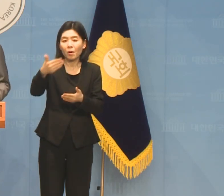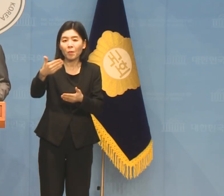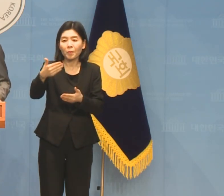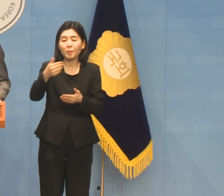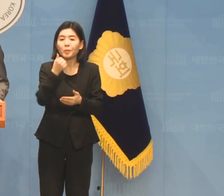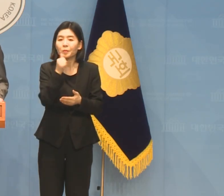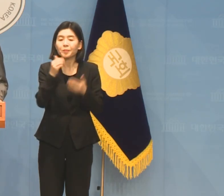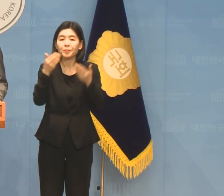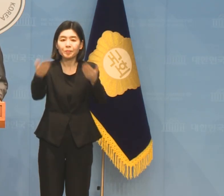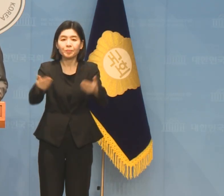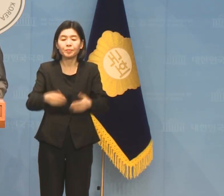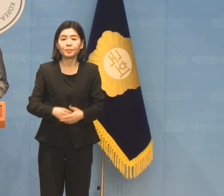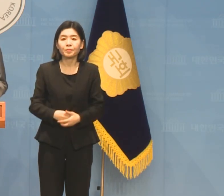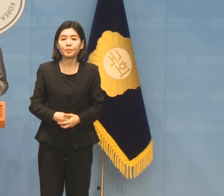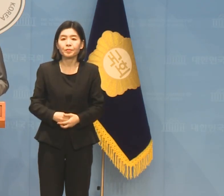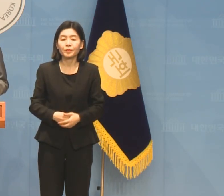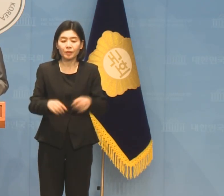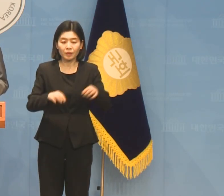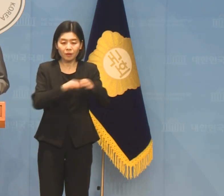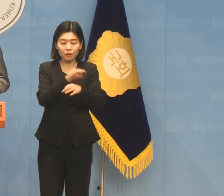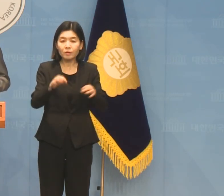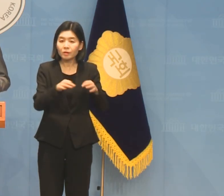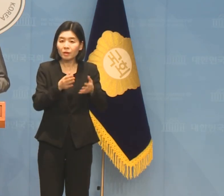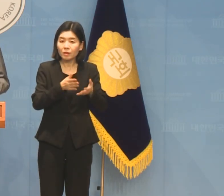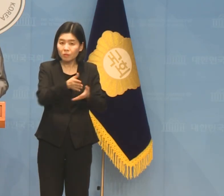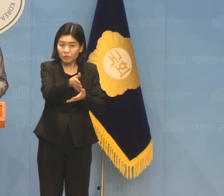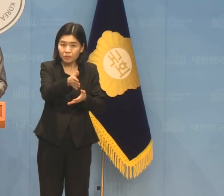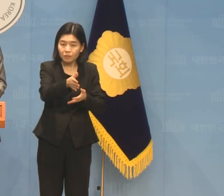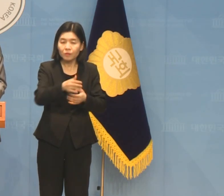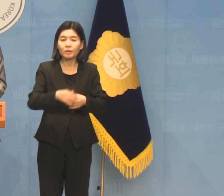소개해드리겠습니다. 경제 분야